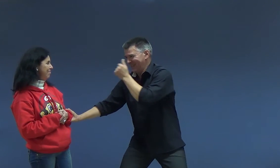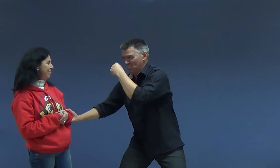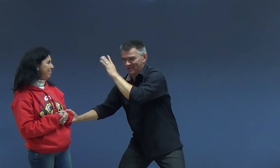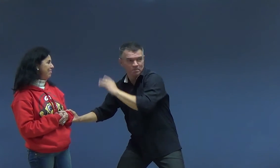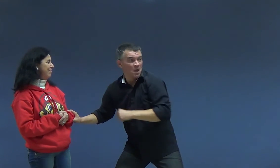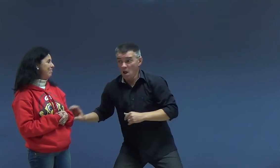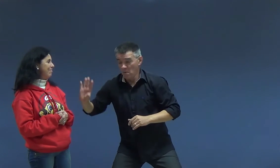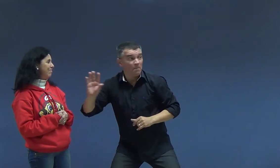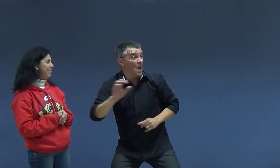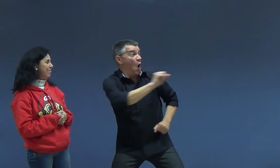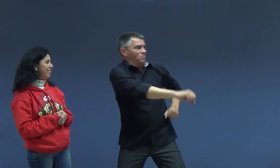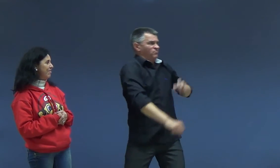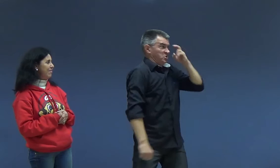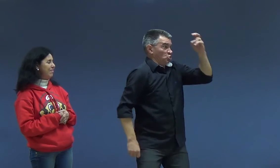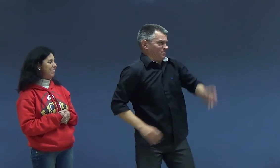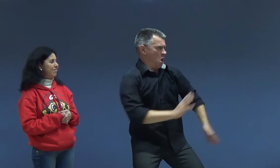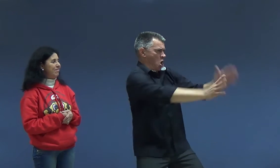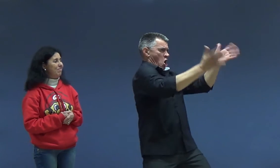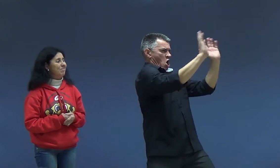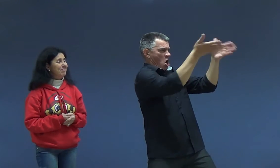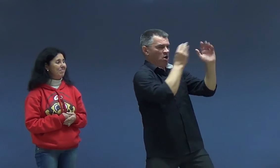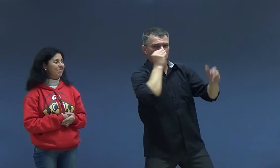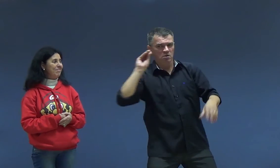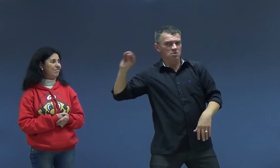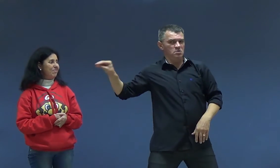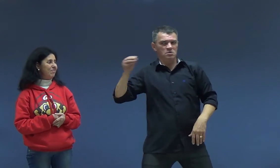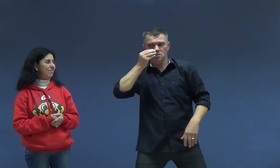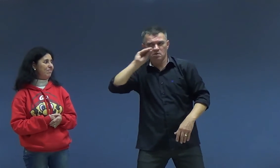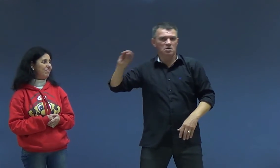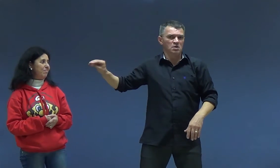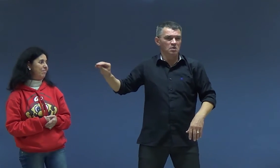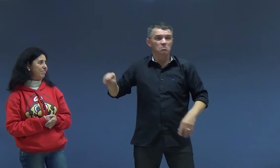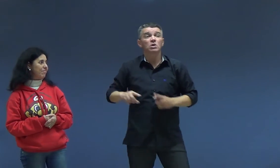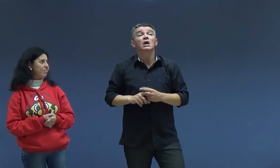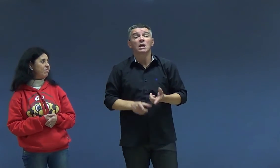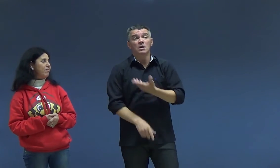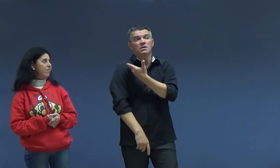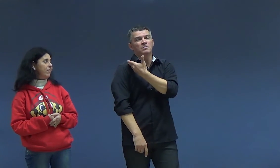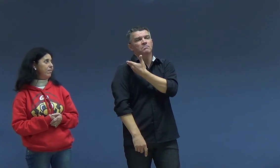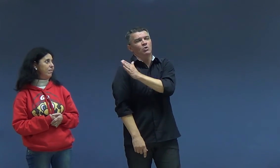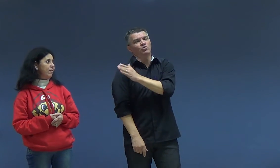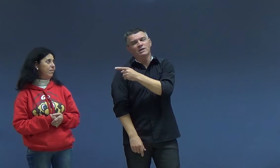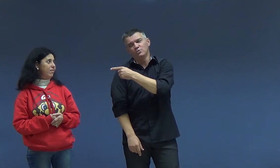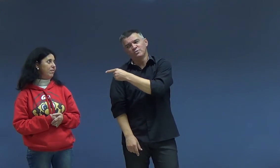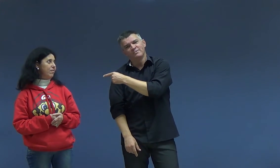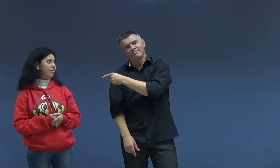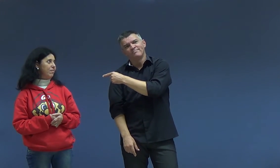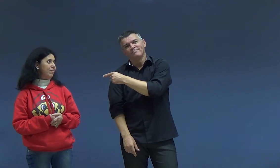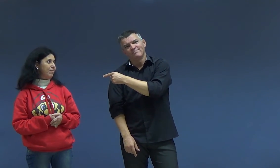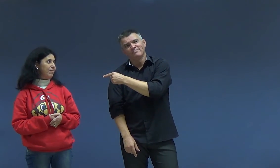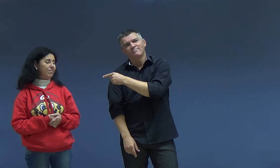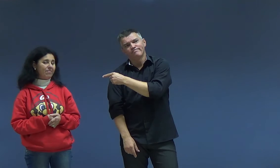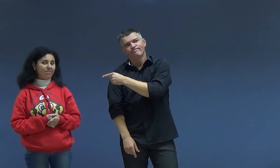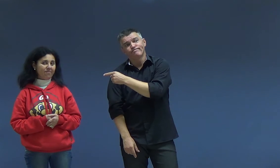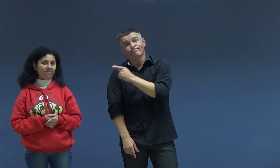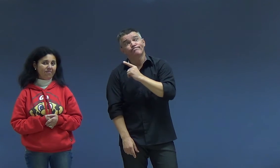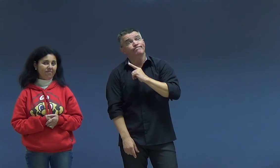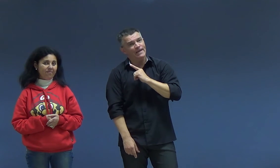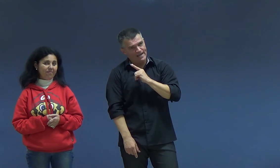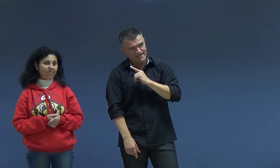desculpa, só um pouquinho. Vou conversar com outra pessoa e começar a desprezar. Por quê? Por preconceito?